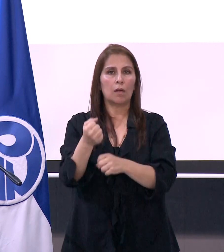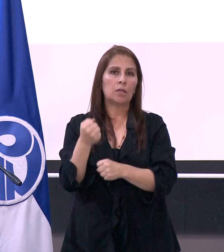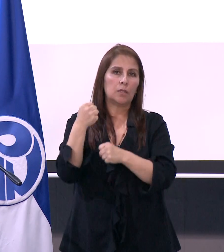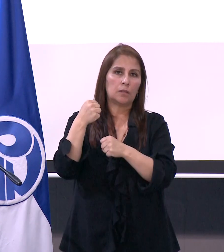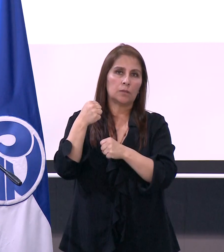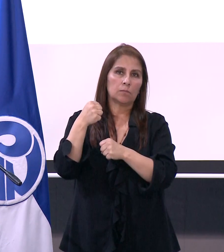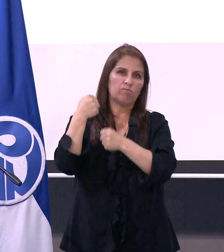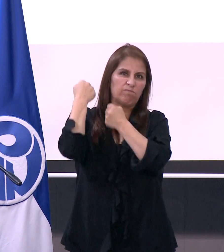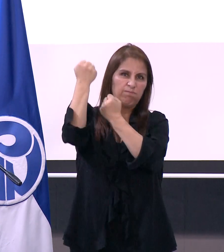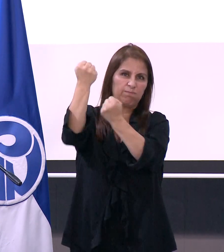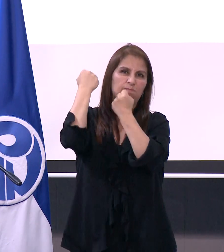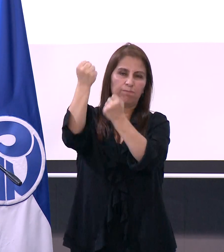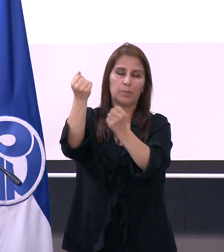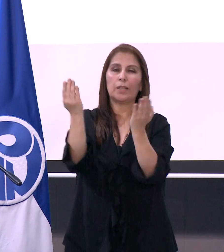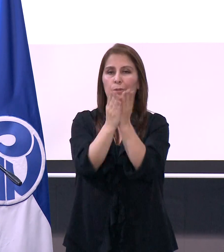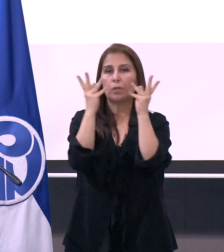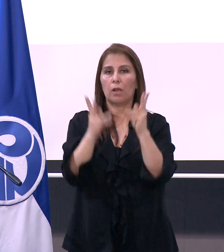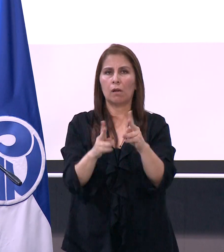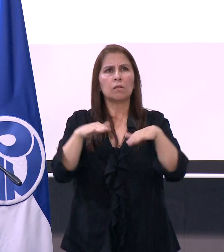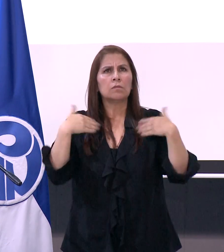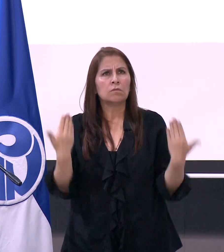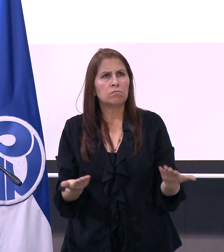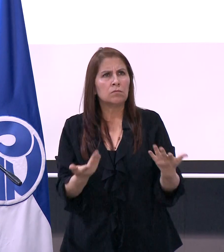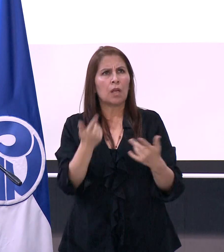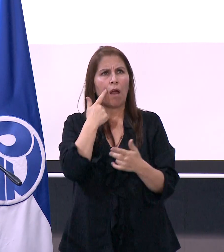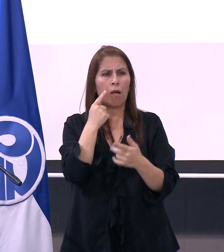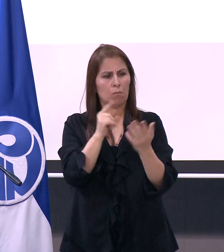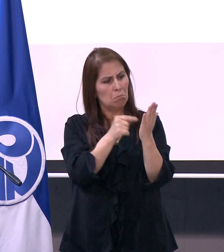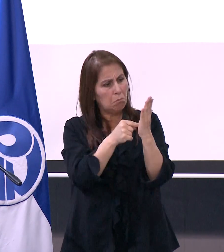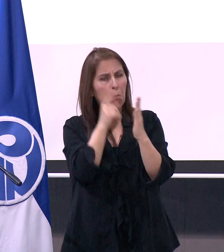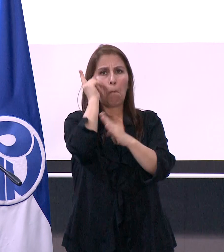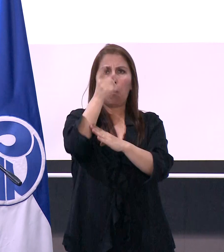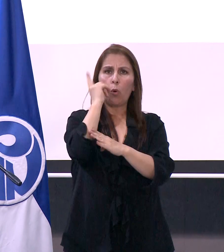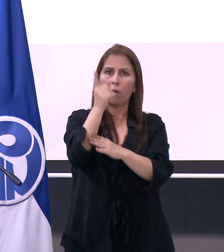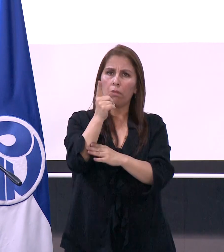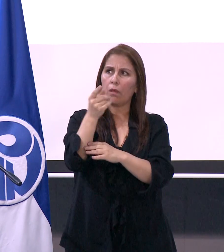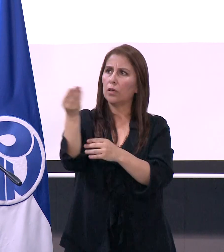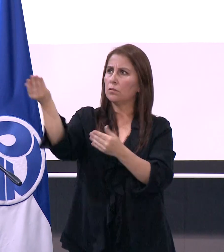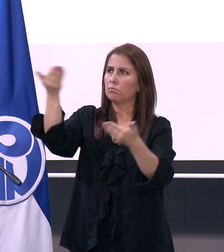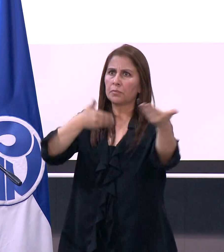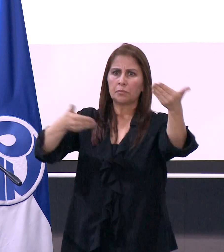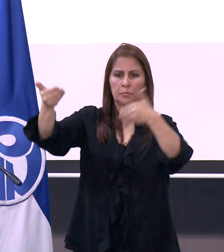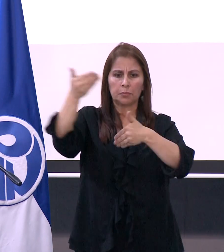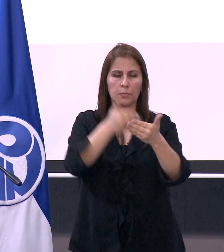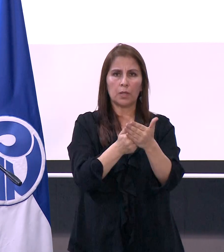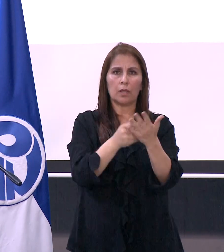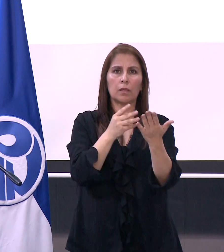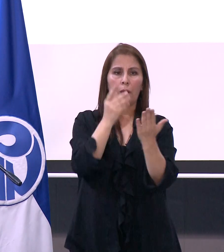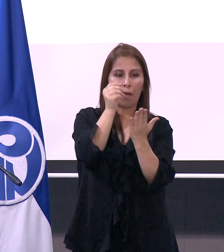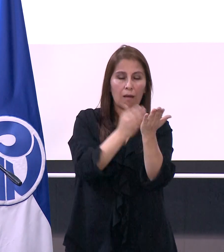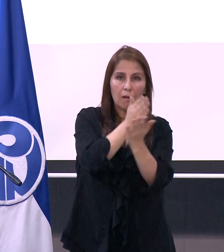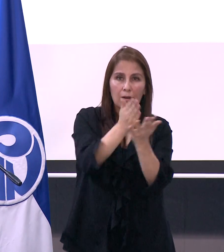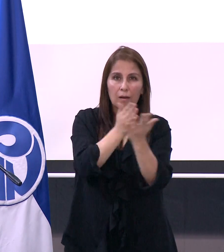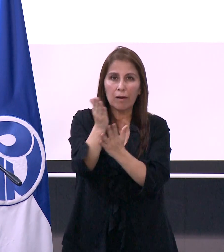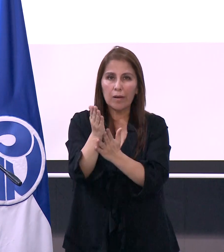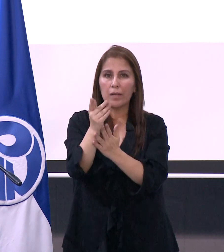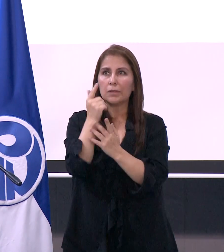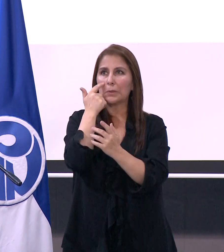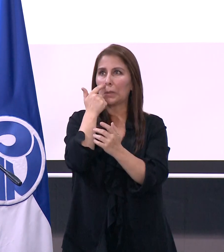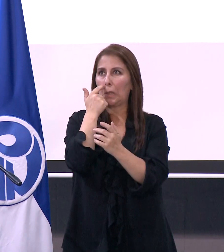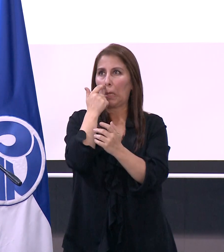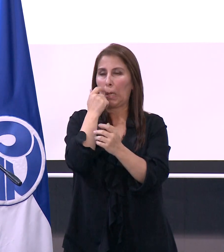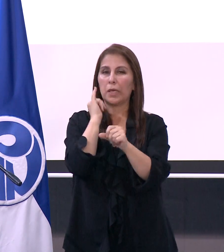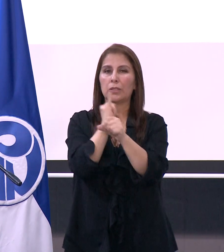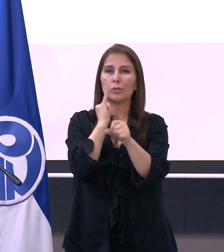en parte como reacción a la implementación de las políticas provenientes de programas y proyectos de agencias como la fundación